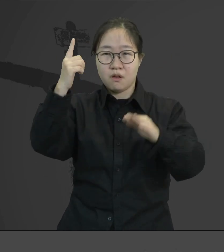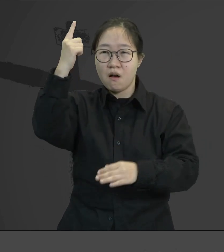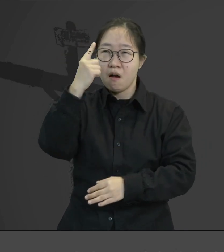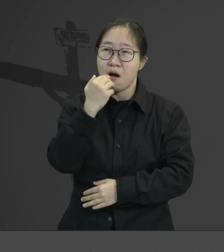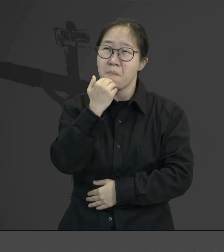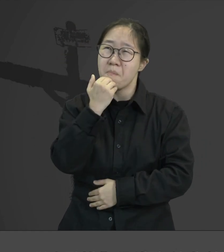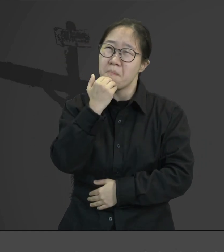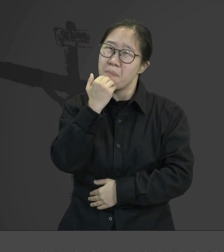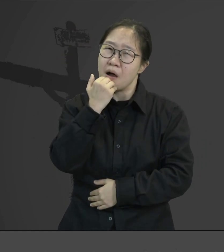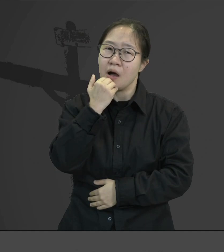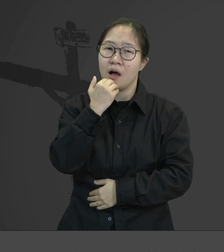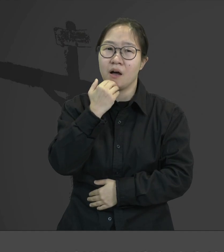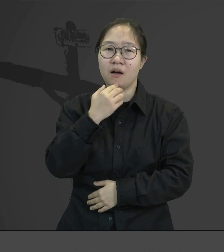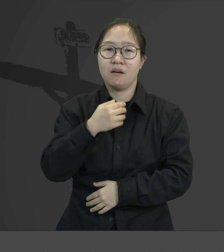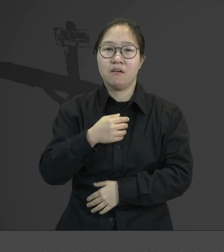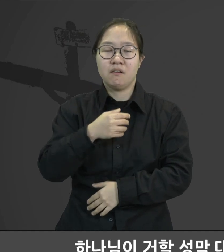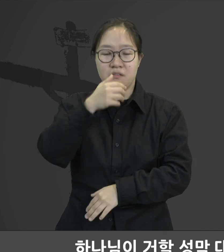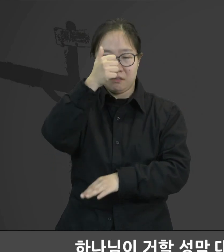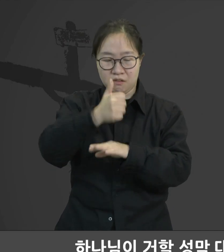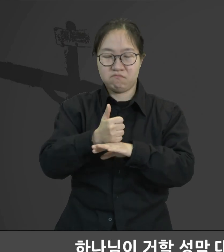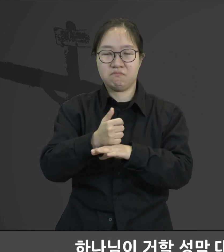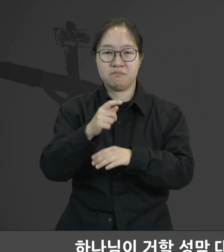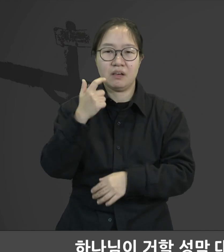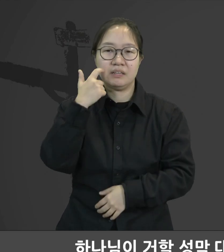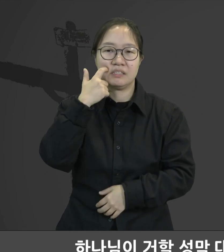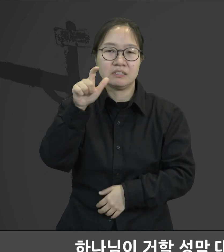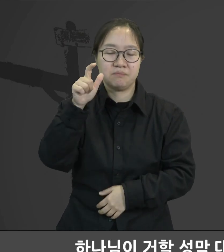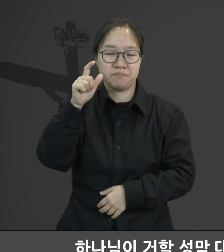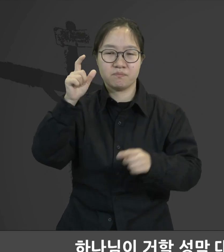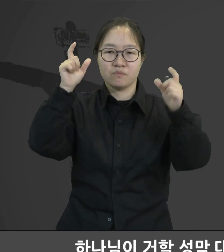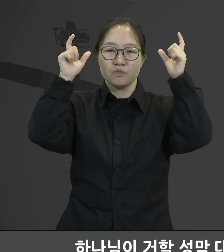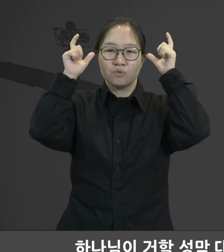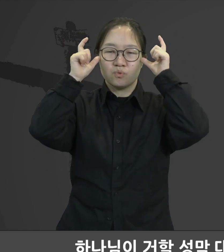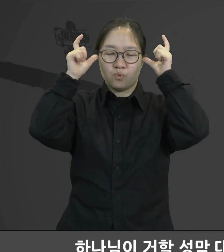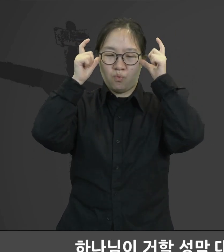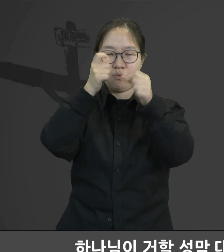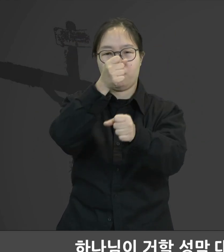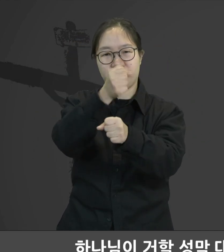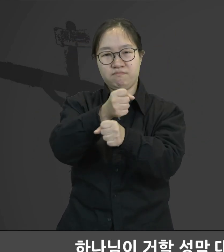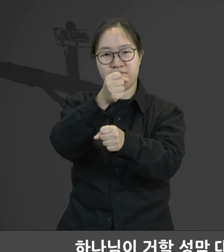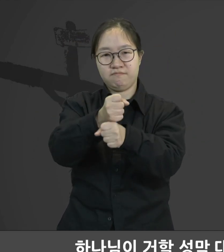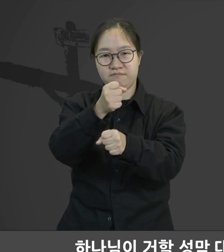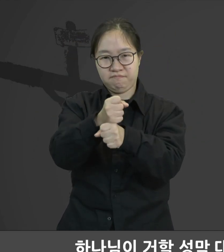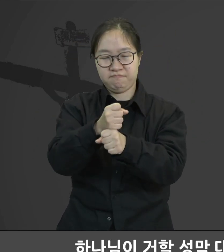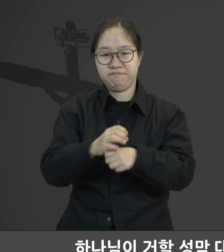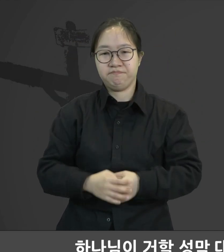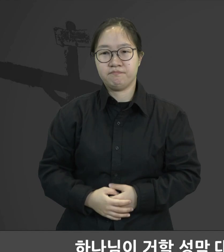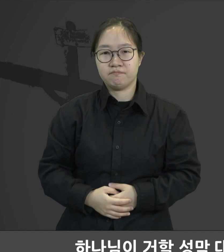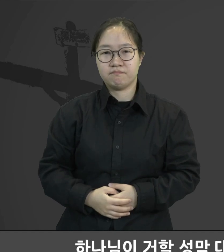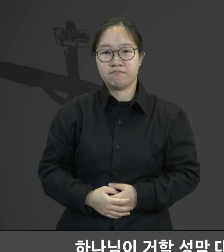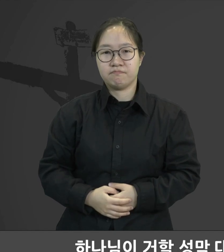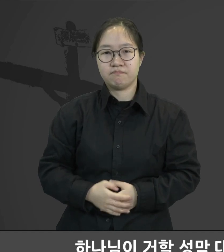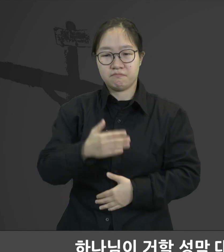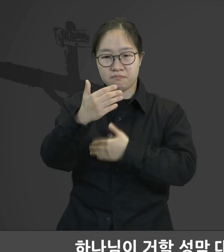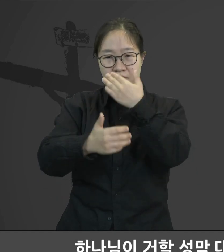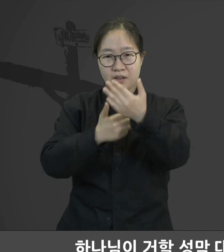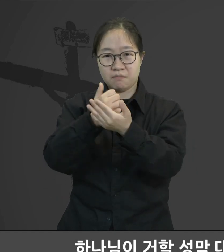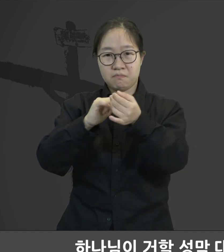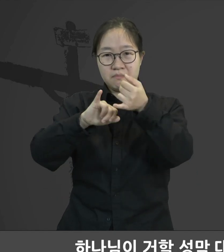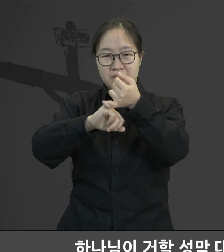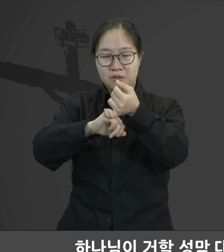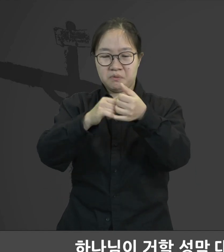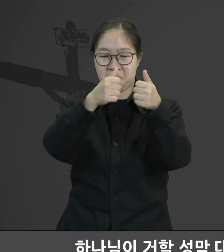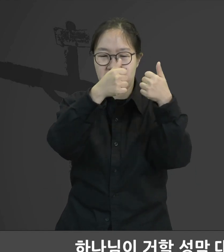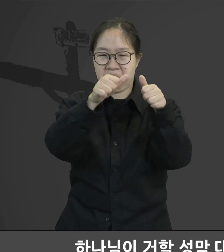시내산에서 내려오기를 기다리지 못하고 하나님이 거할 성막 대신에 금송아지를 만듭니다. 하나님과